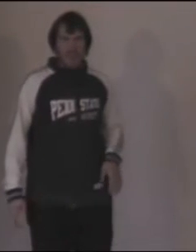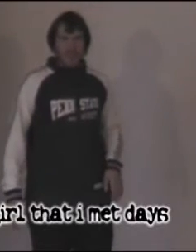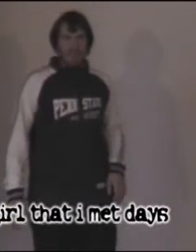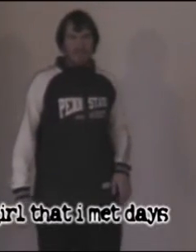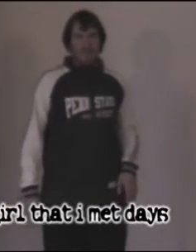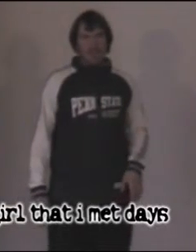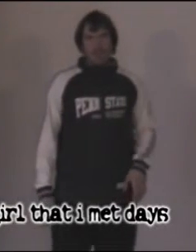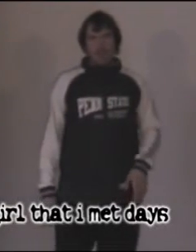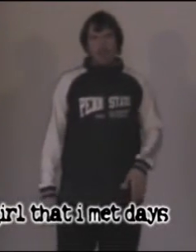concerto.